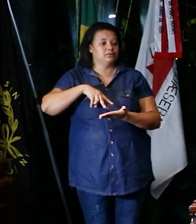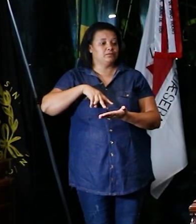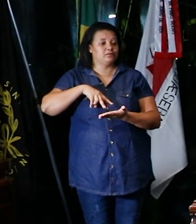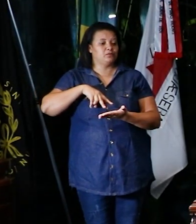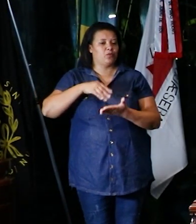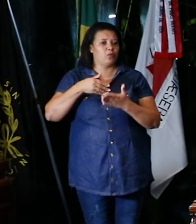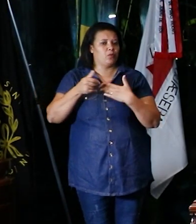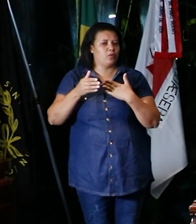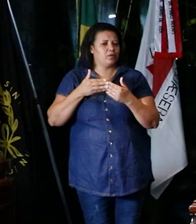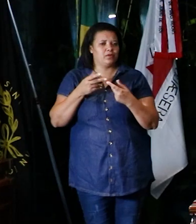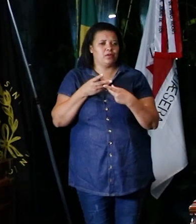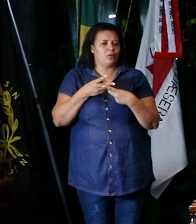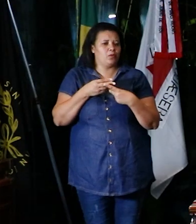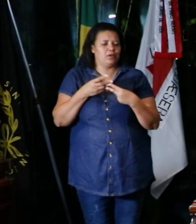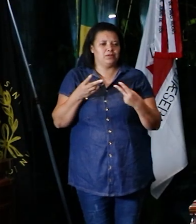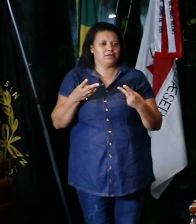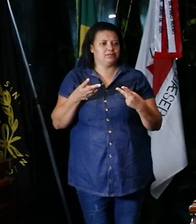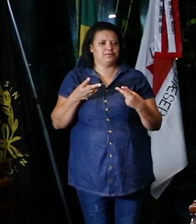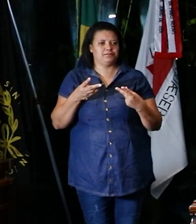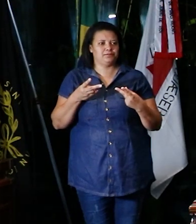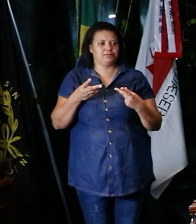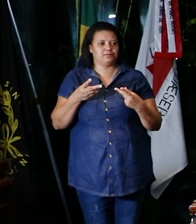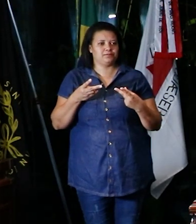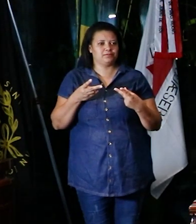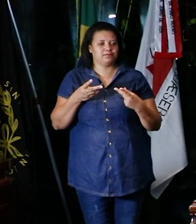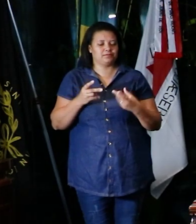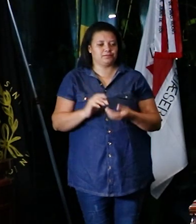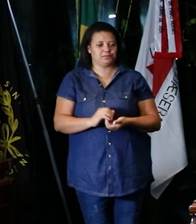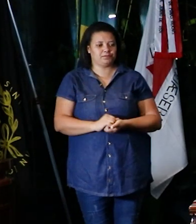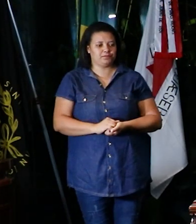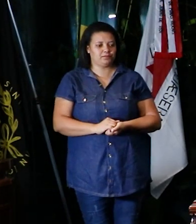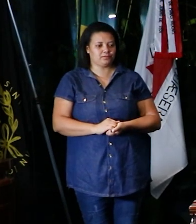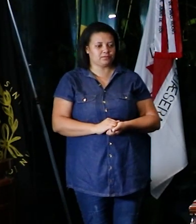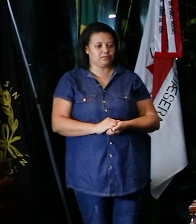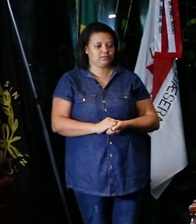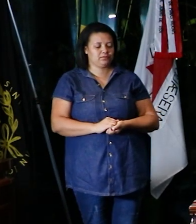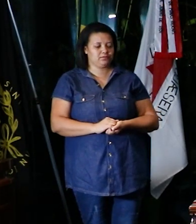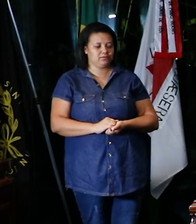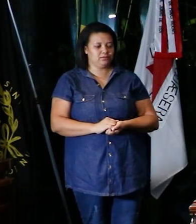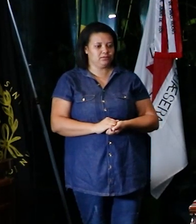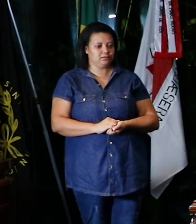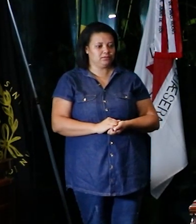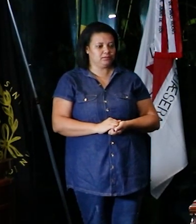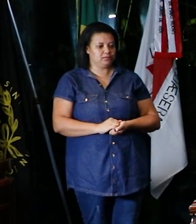fazendo qualquer coisa, inclusive vestindo na moda.